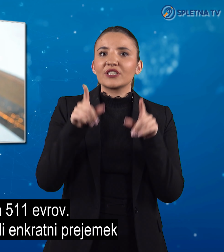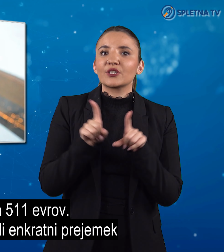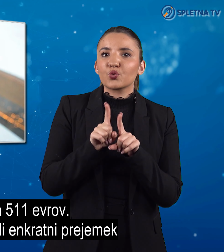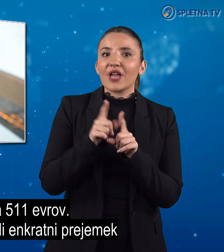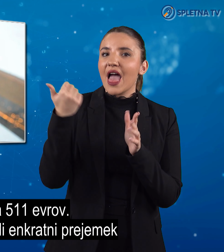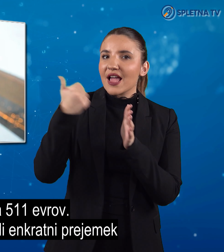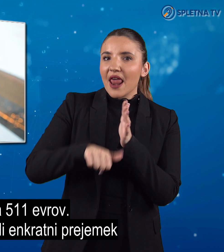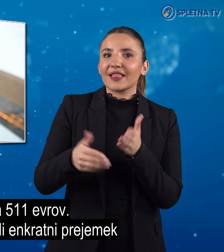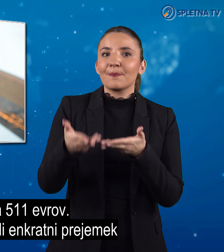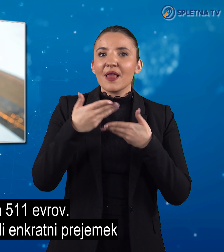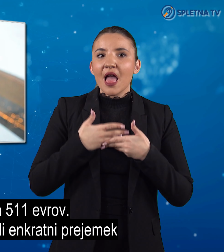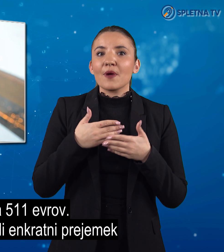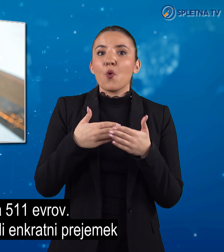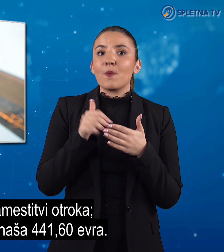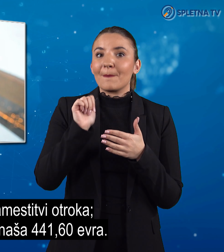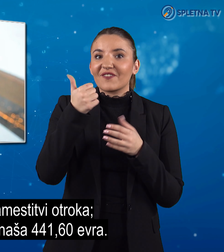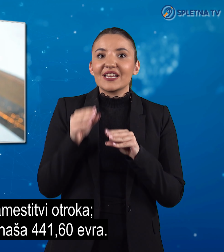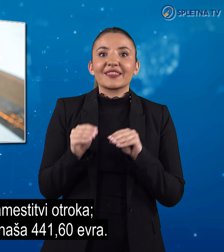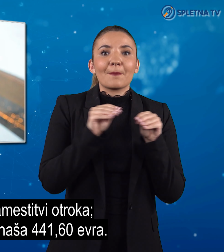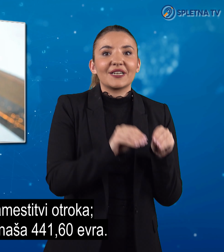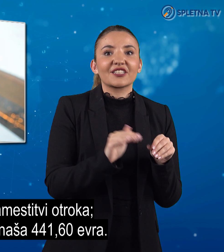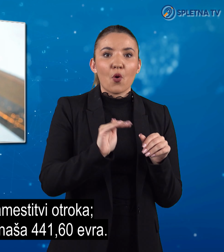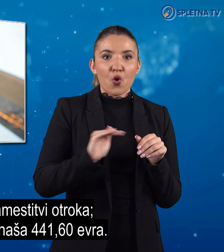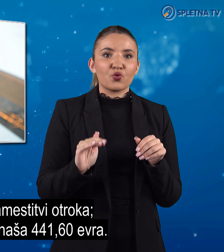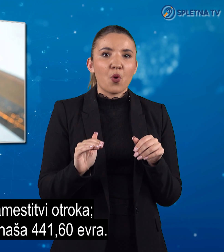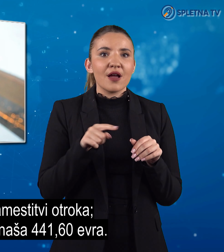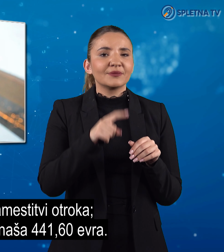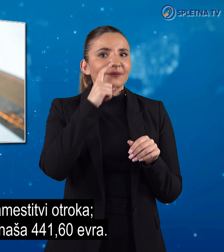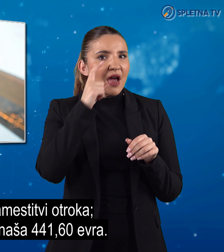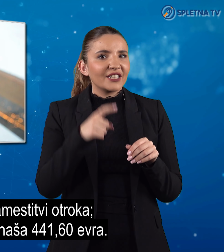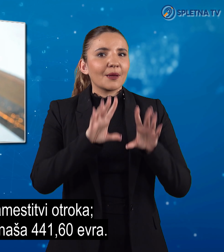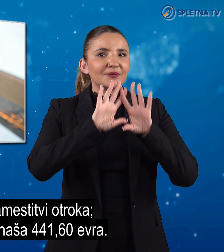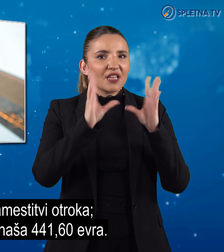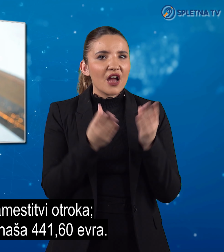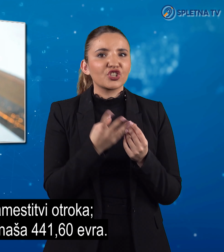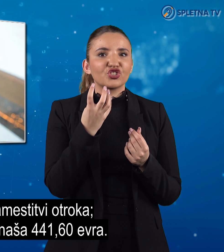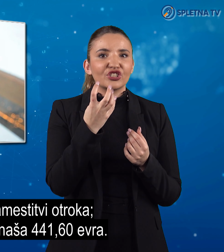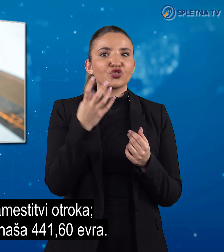Zvišuje se tudi enkratni prejemek ob prvi namestitvi otroka, z marcem znaša